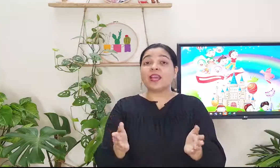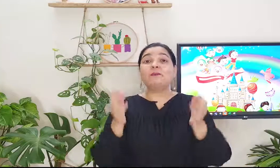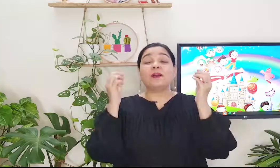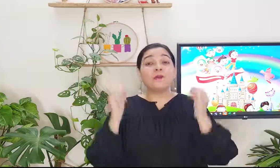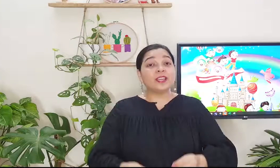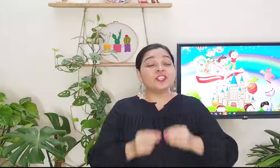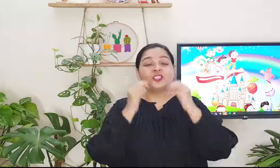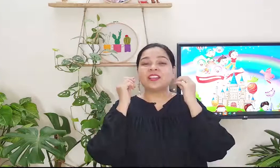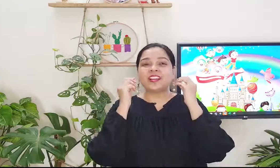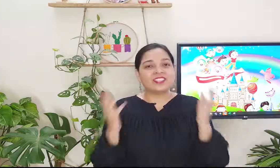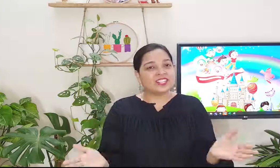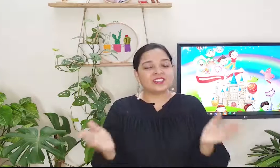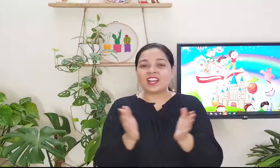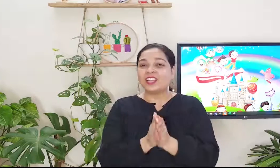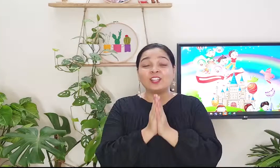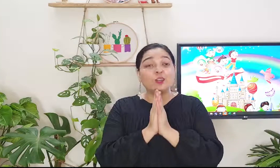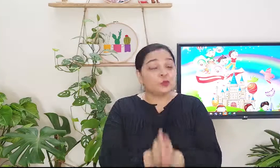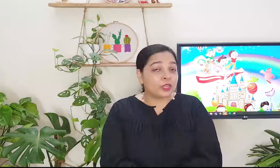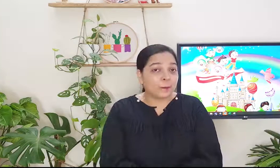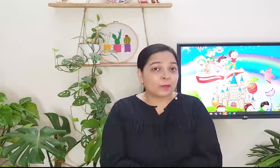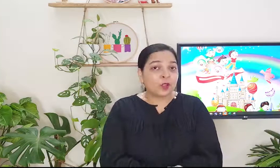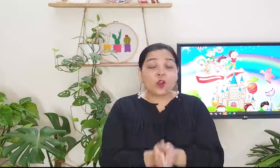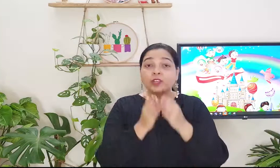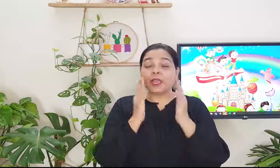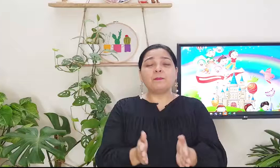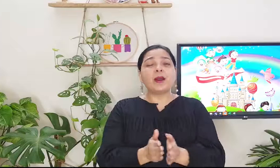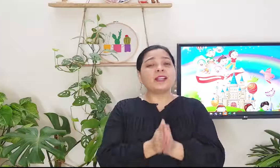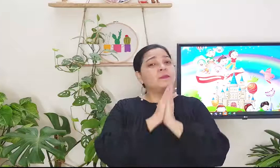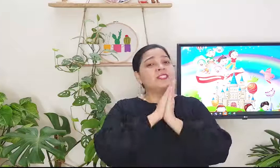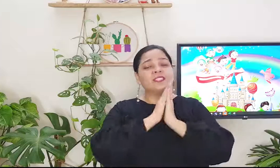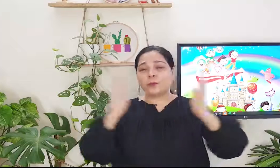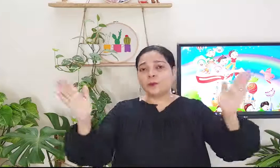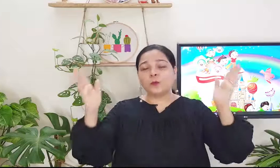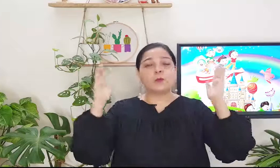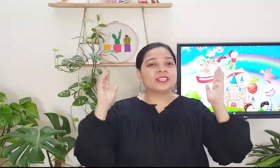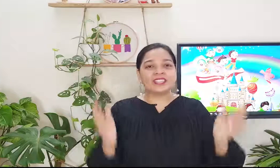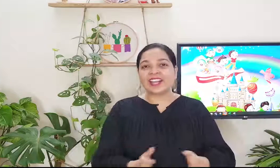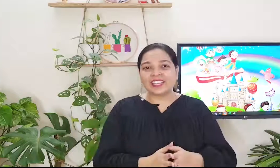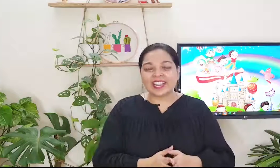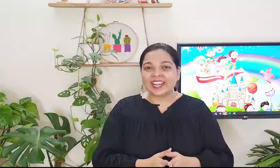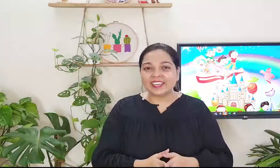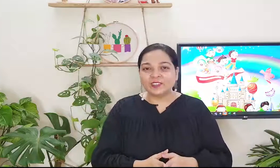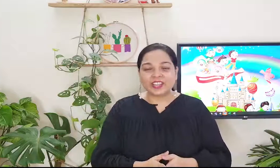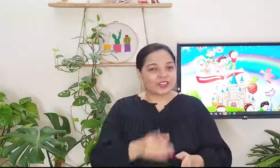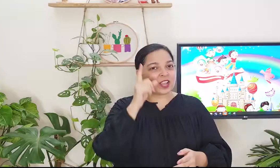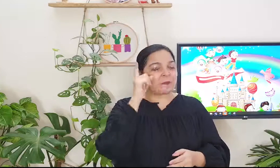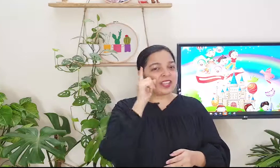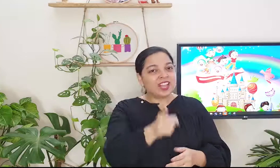কি, ঈশ্বরের জীবন, হালেলুয়া। আর এই কথাটা আমাদের সবাইকে বলতে হবে, হালেলুয়া।